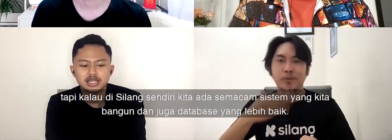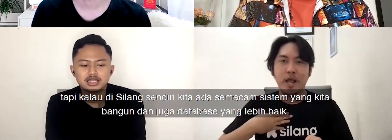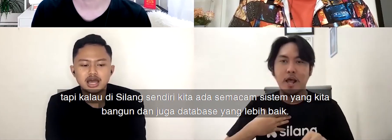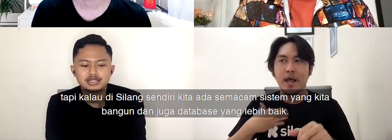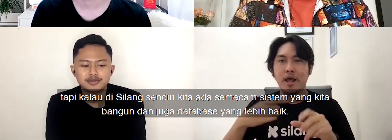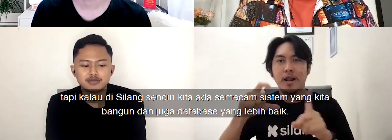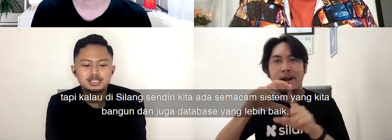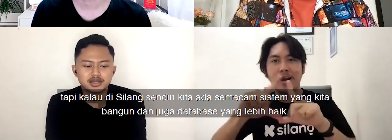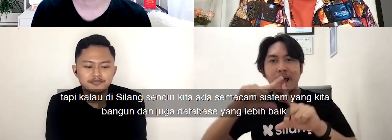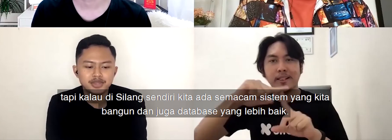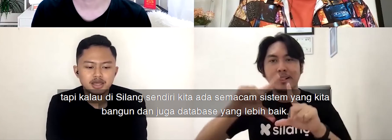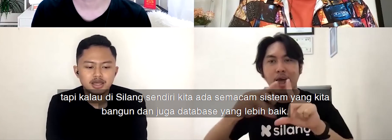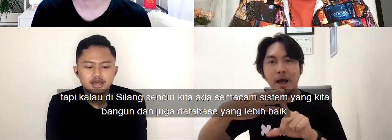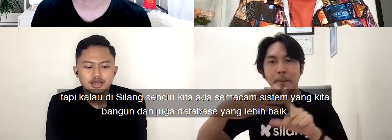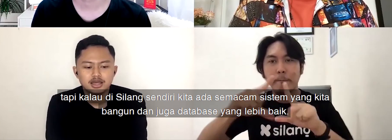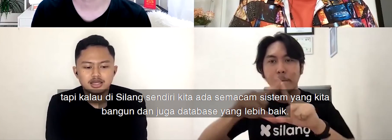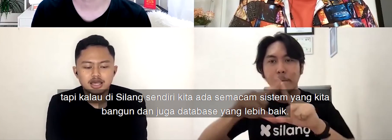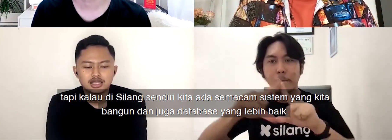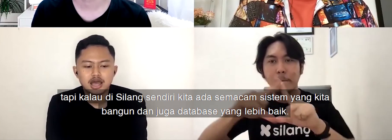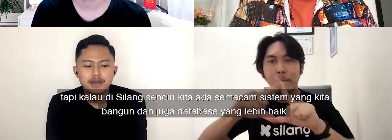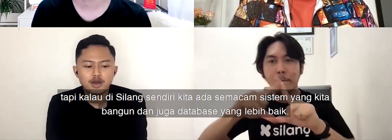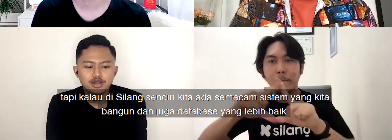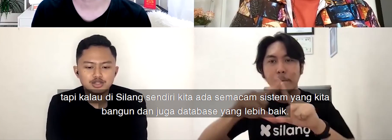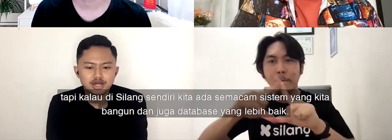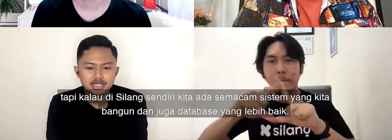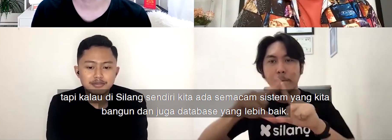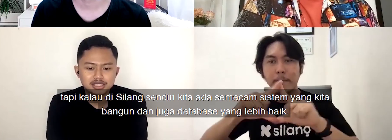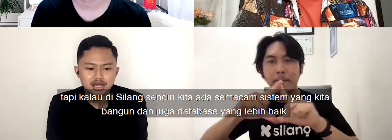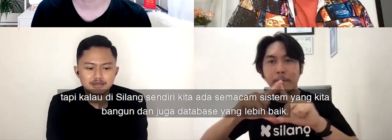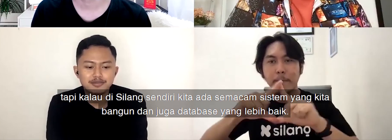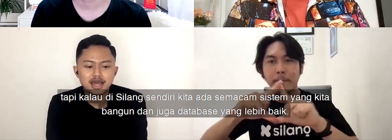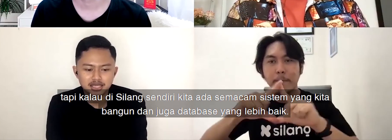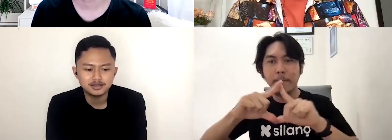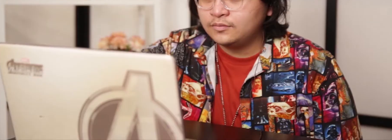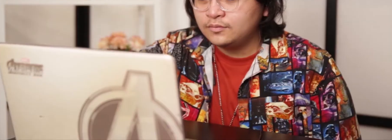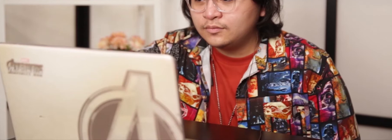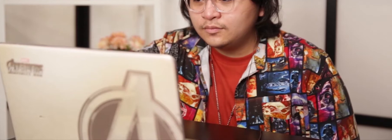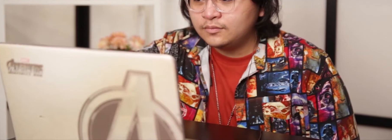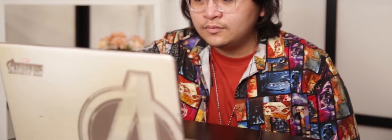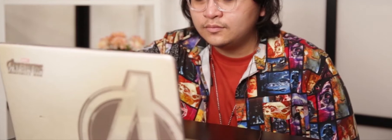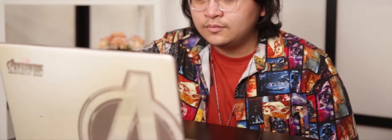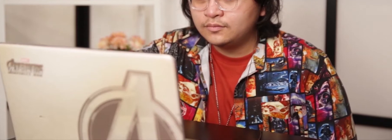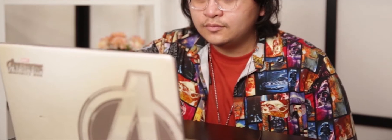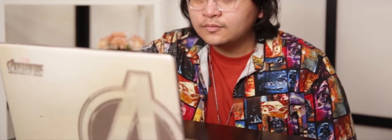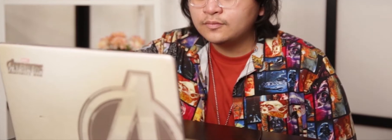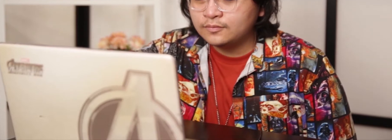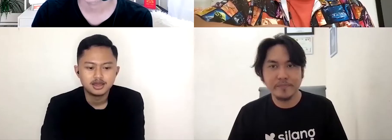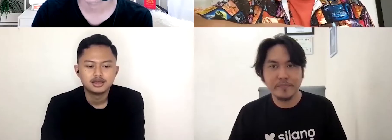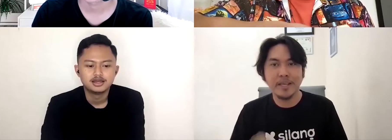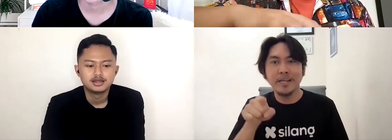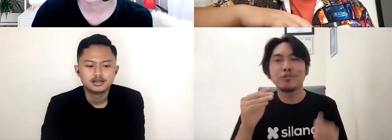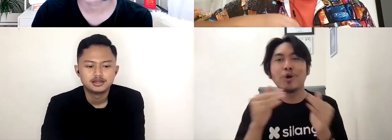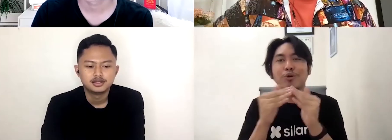kita ada semacam sistem yang kita bangun dan juga database yang lebih baik itu sudah kita siapkan